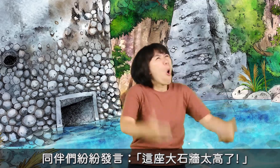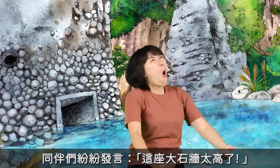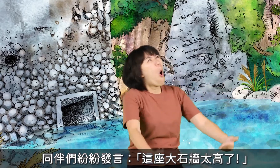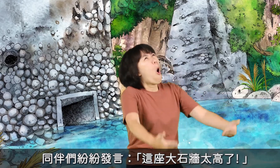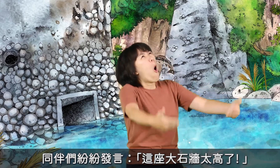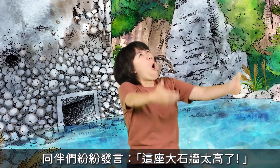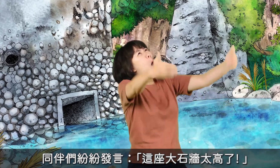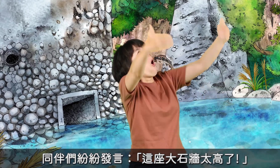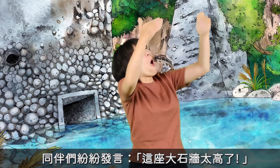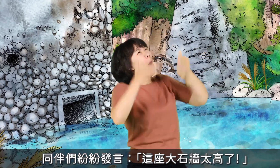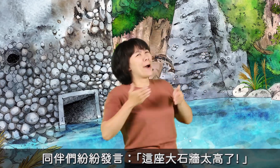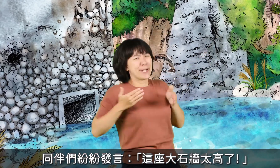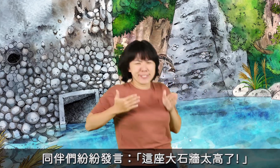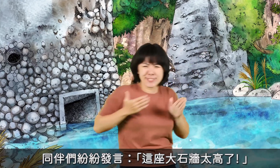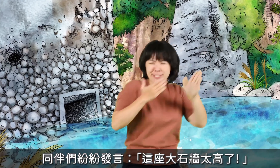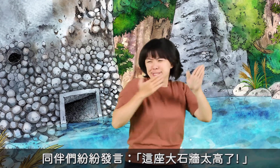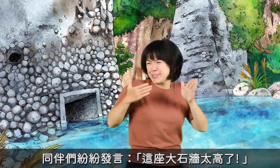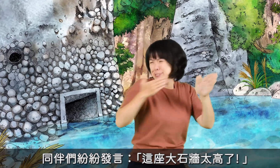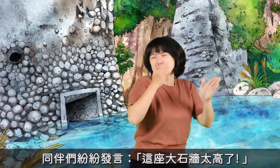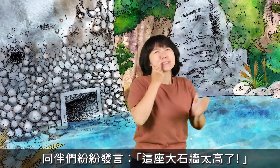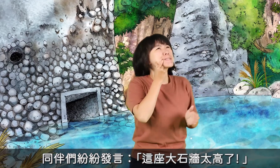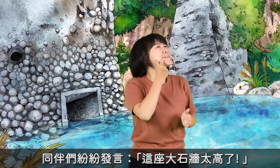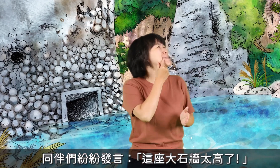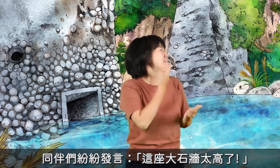言，这座大石墙太高